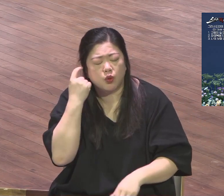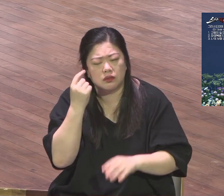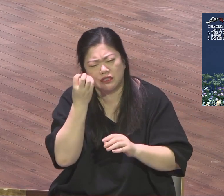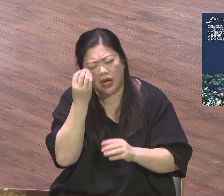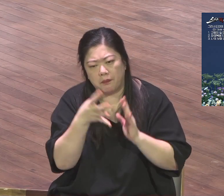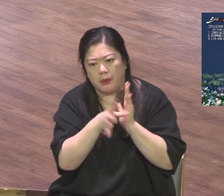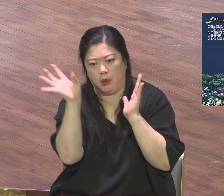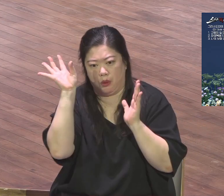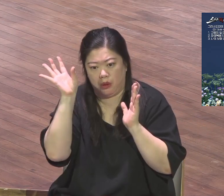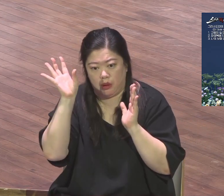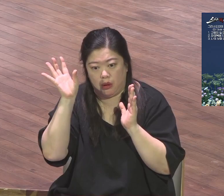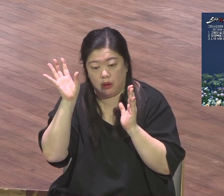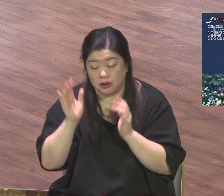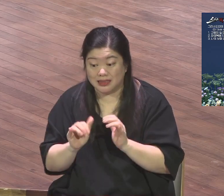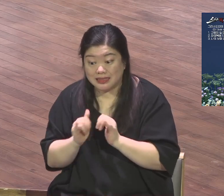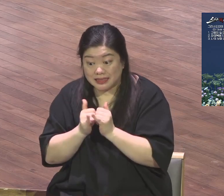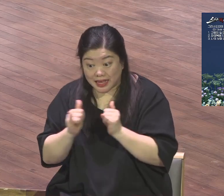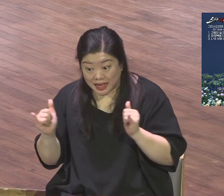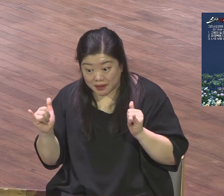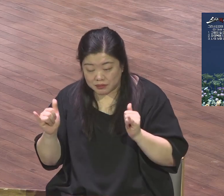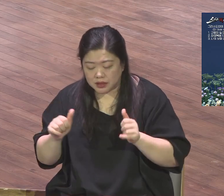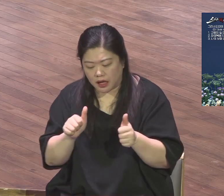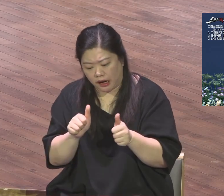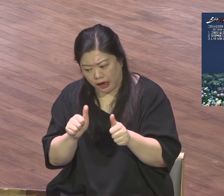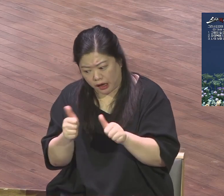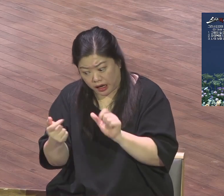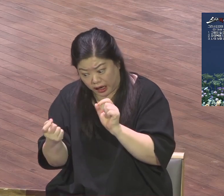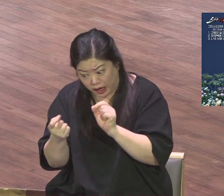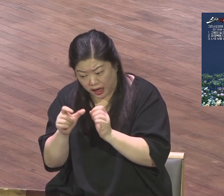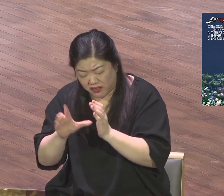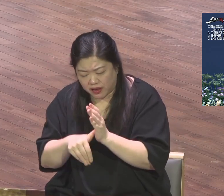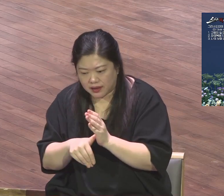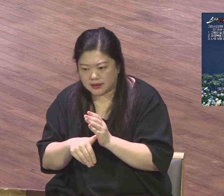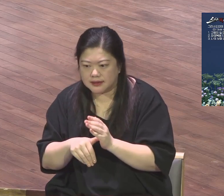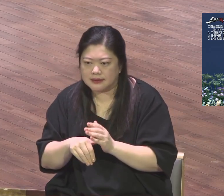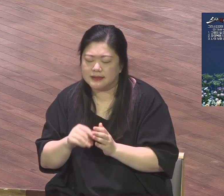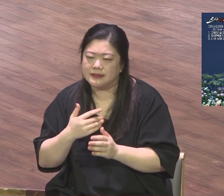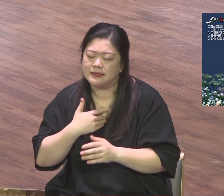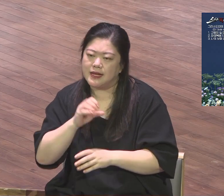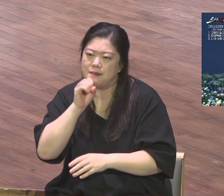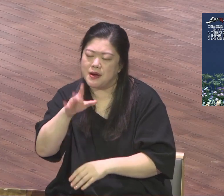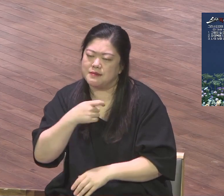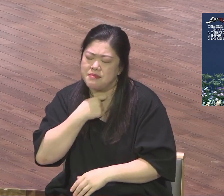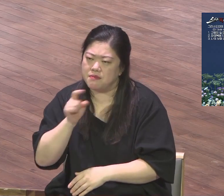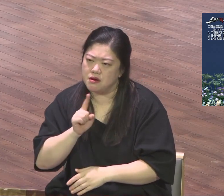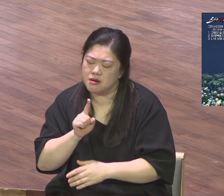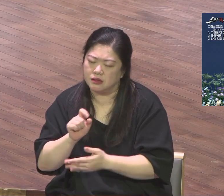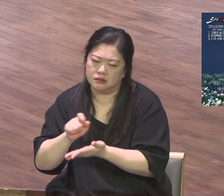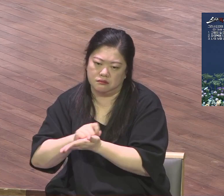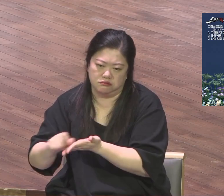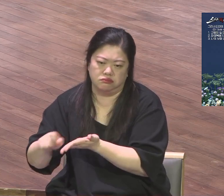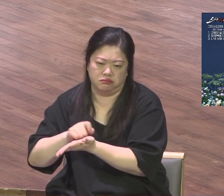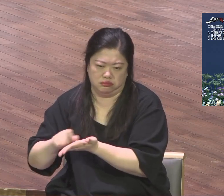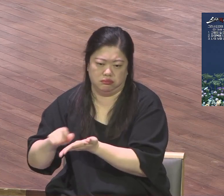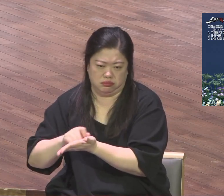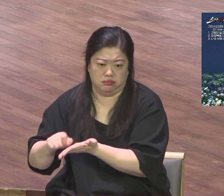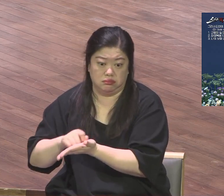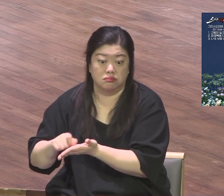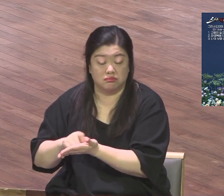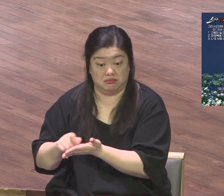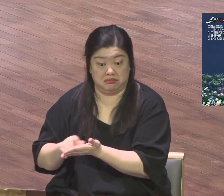합니다. 저도 죽음을 설교하고 장례를